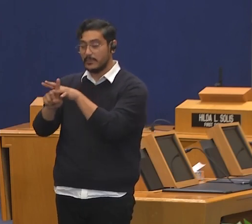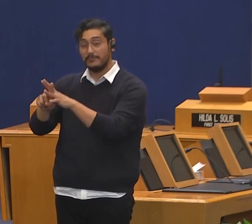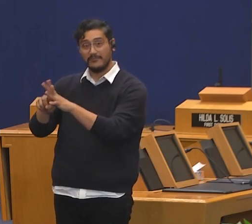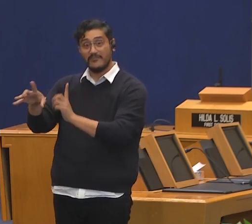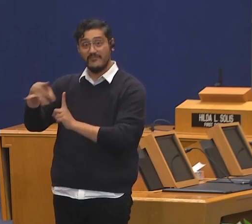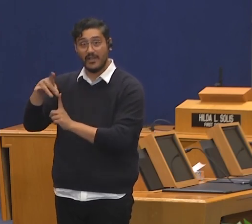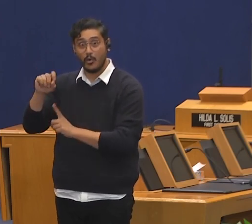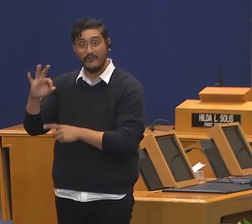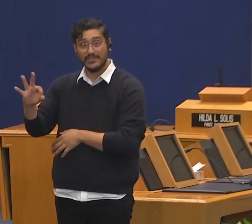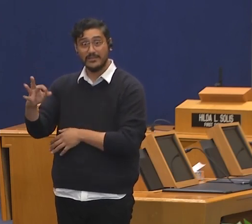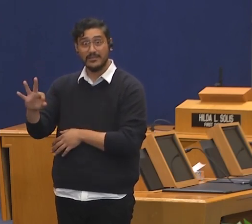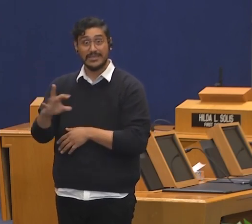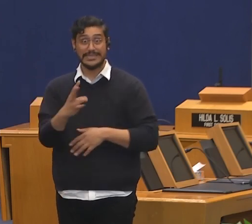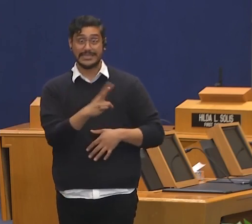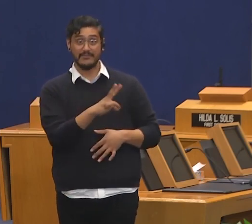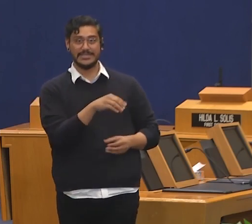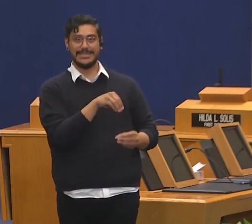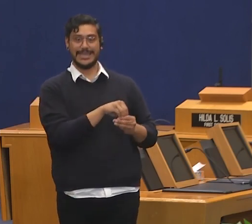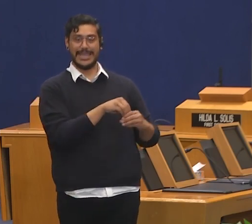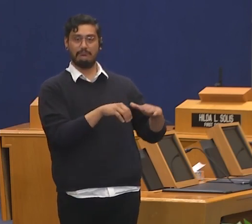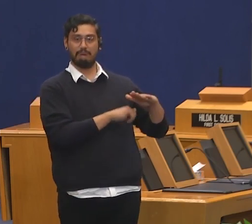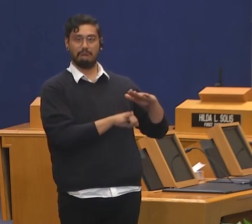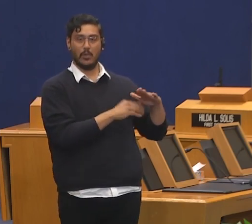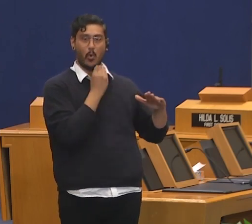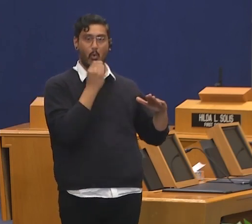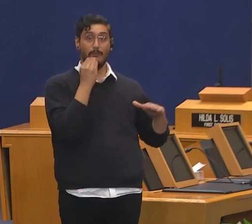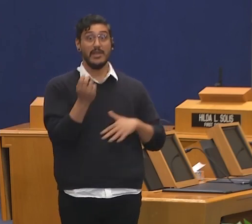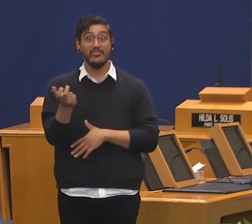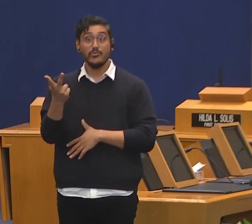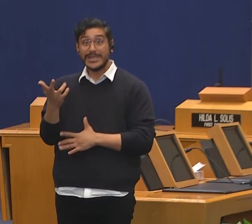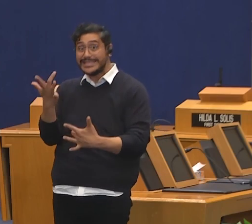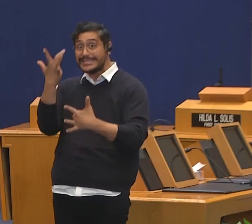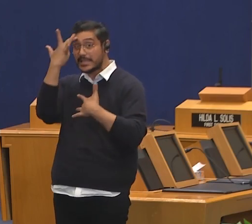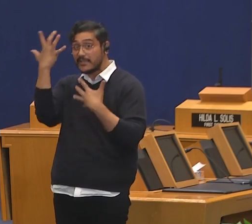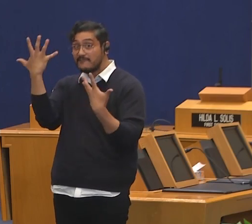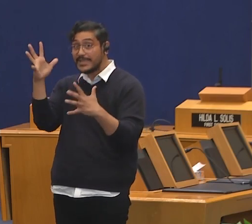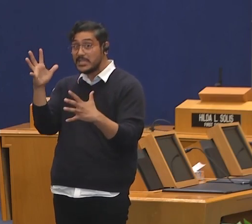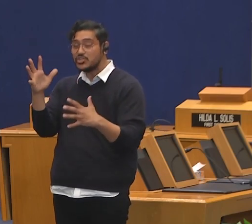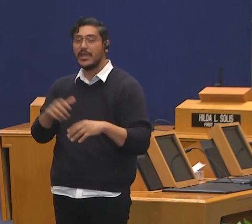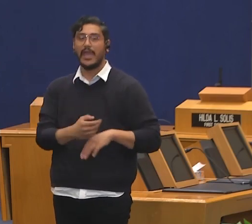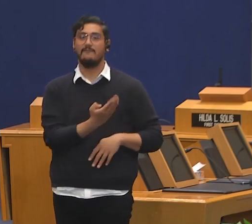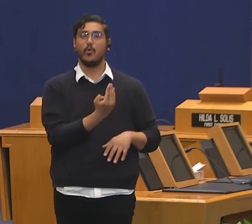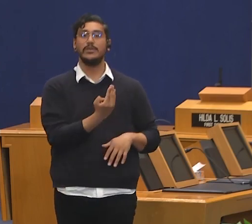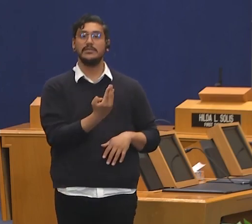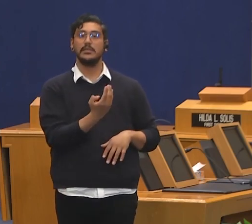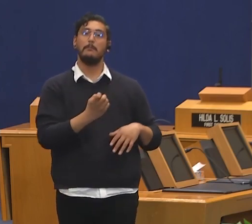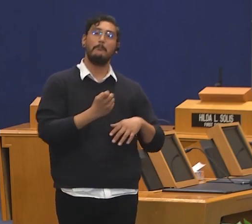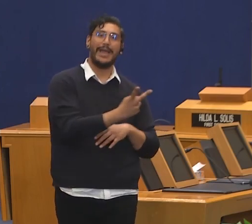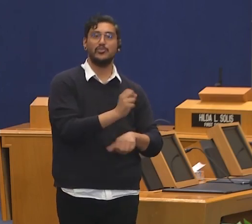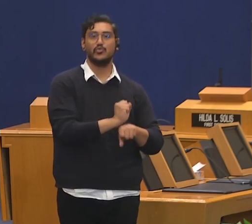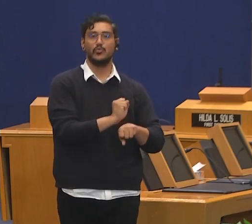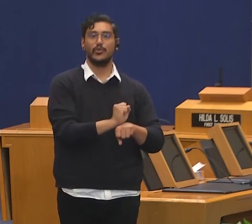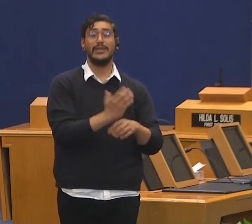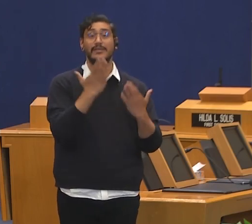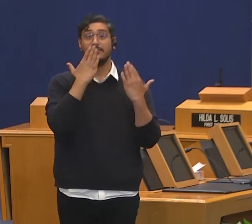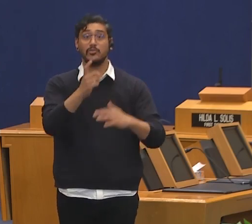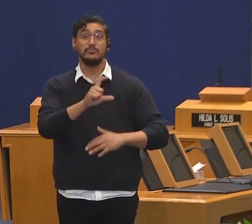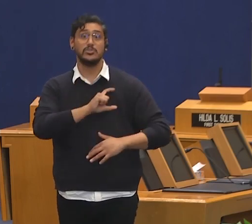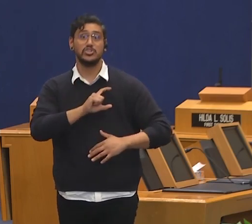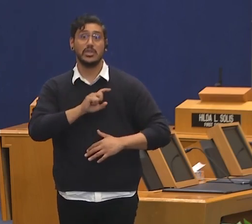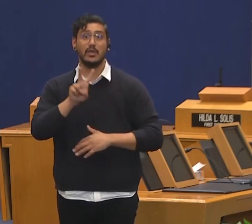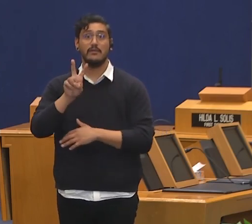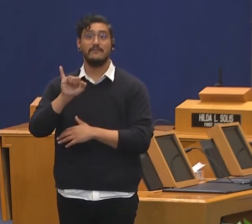16 aislados en el hogar, 3 enfermos en el hogar y 14 que han regresado a trabajar. Gracias al Sheriff Villanueva